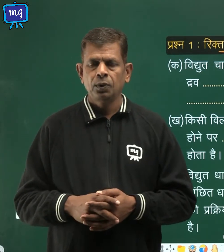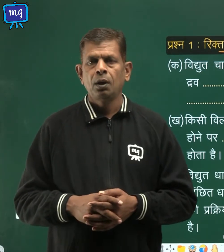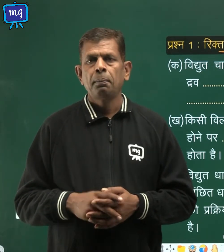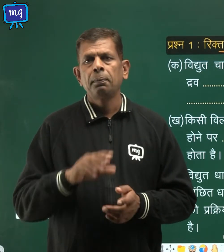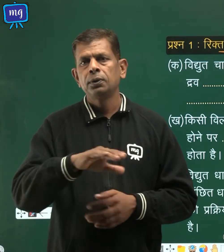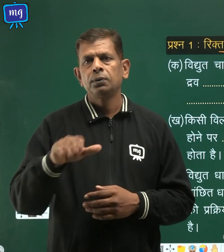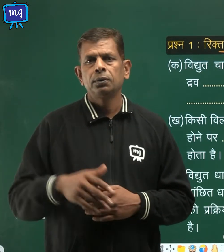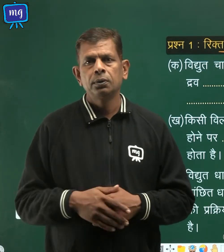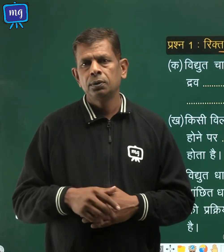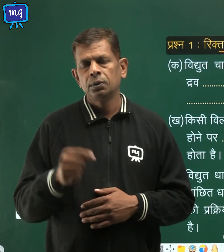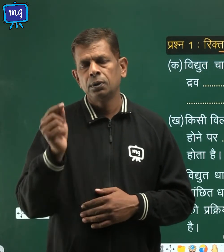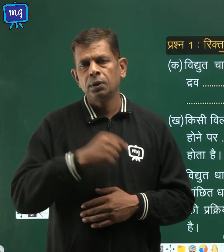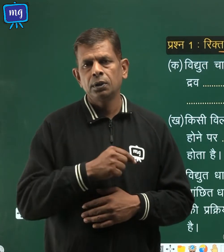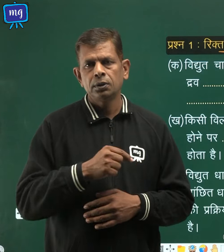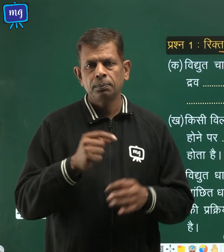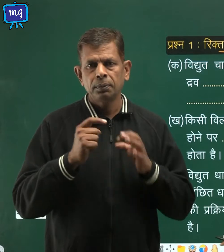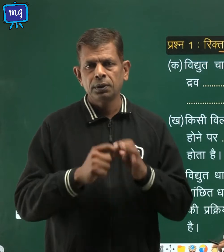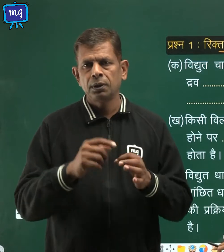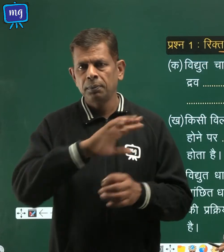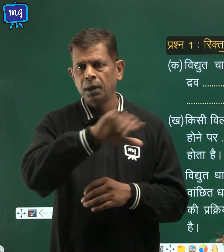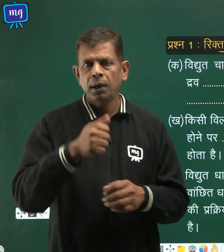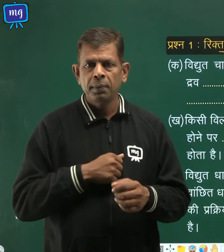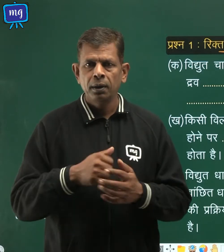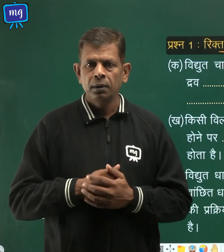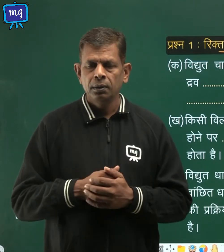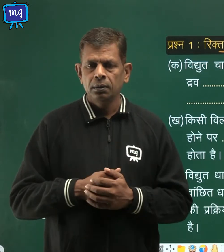बच्चों, इस प्रश्न में हमें